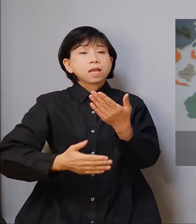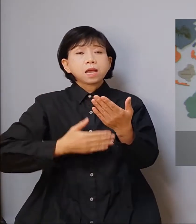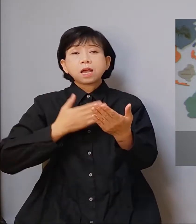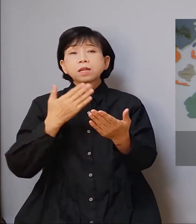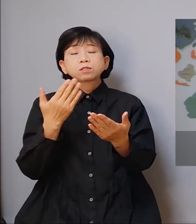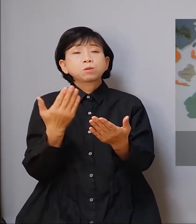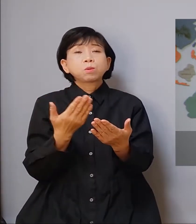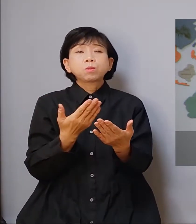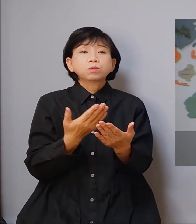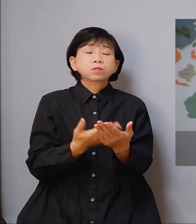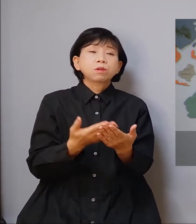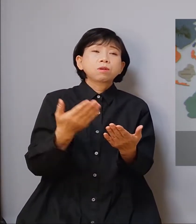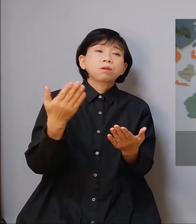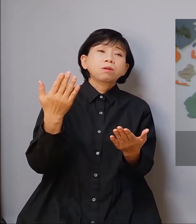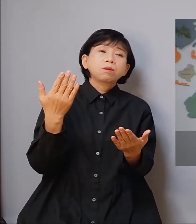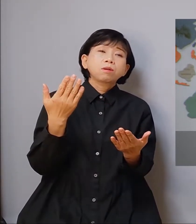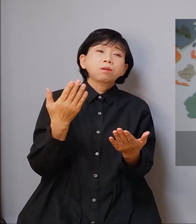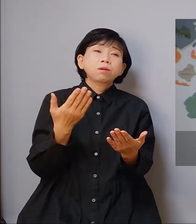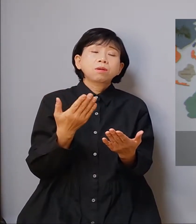않게